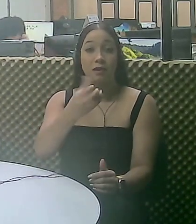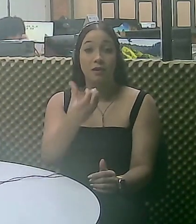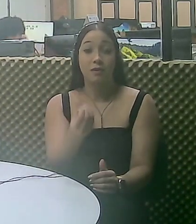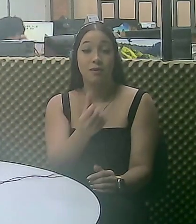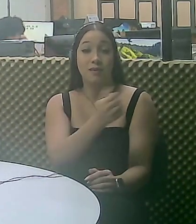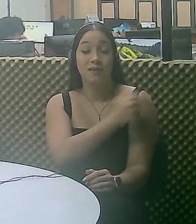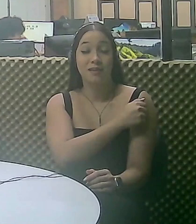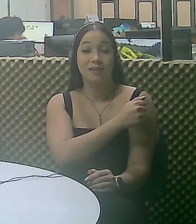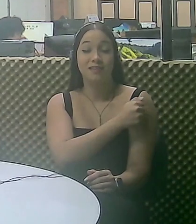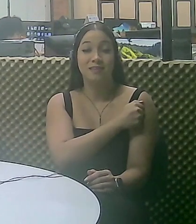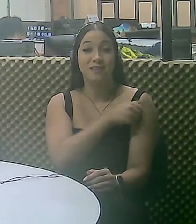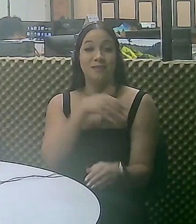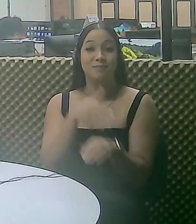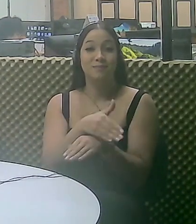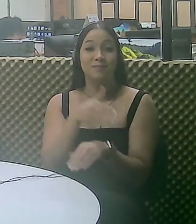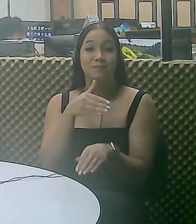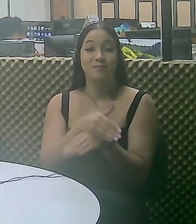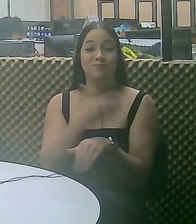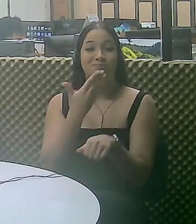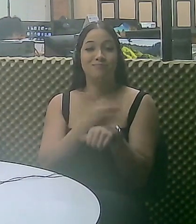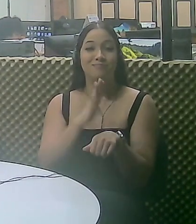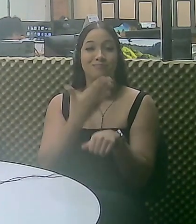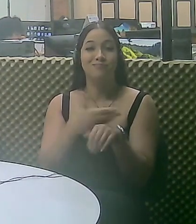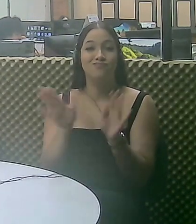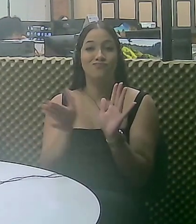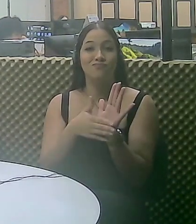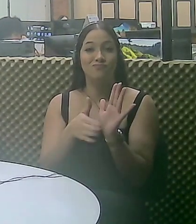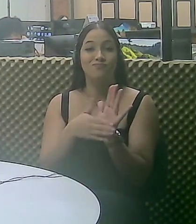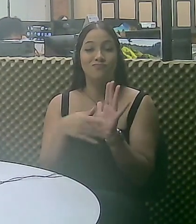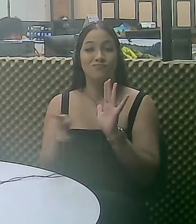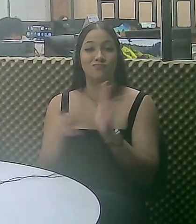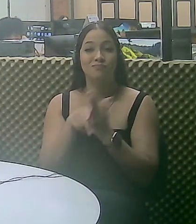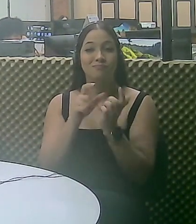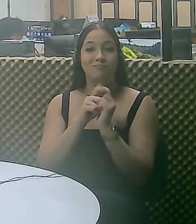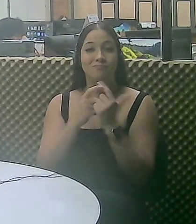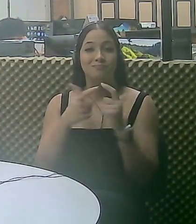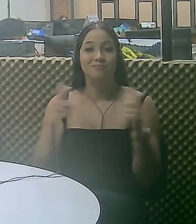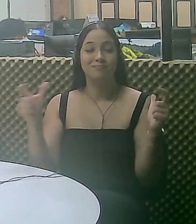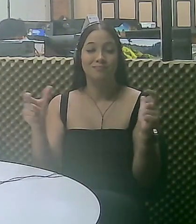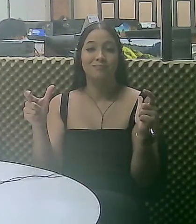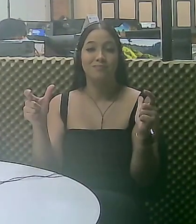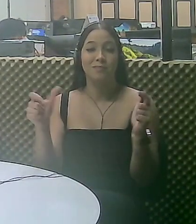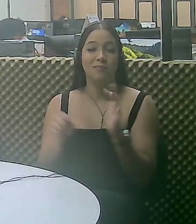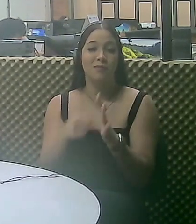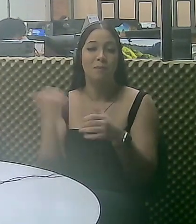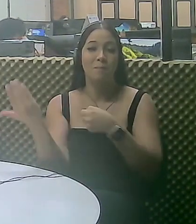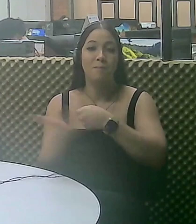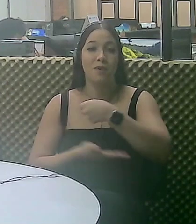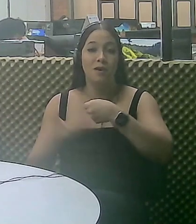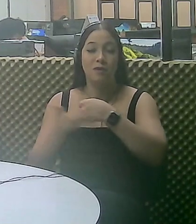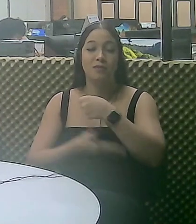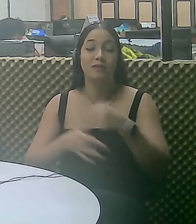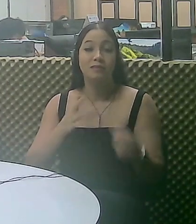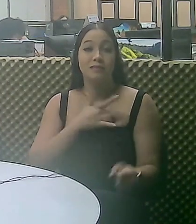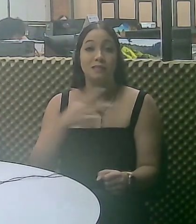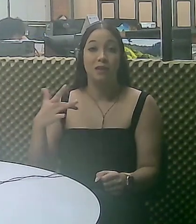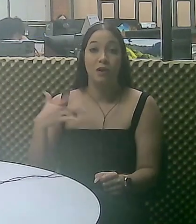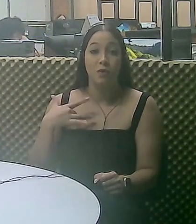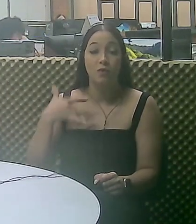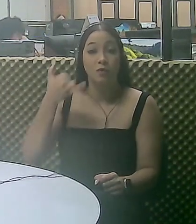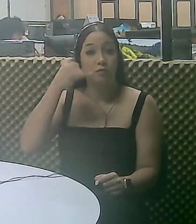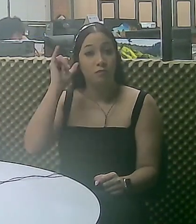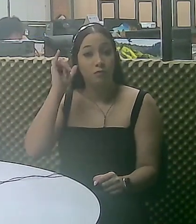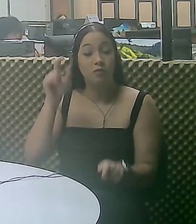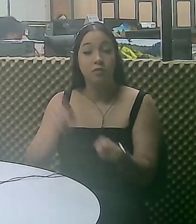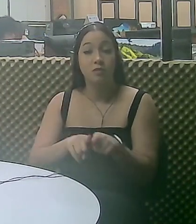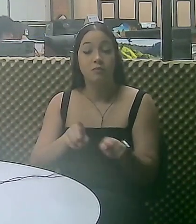756 estudantes participaram das atividades propostas, que abrangeram as primeiras noções da saúde animal, sanidade